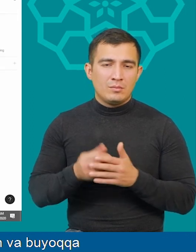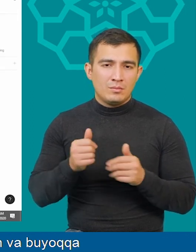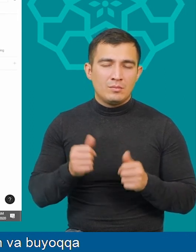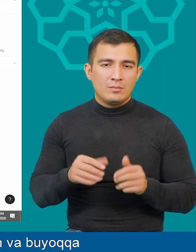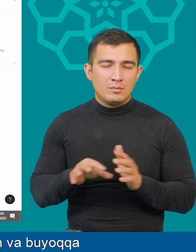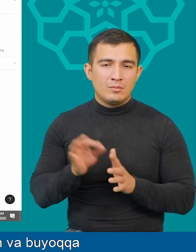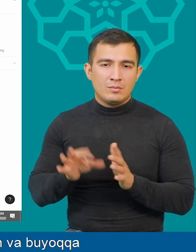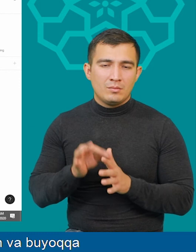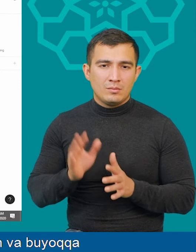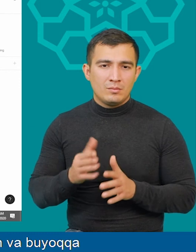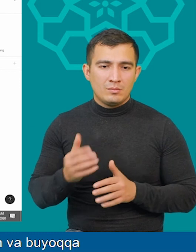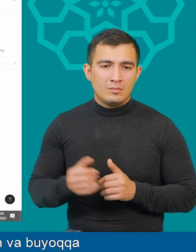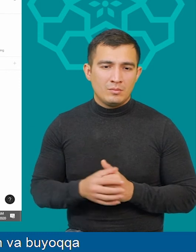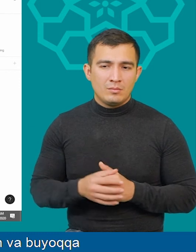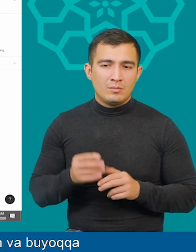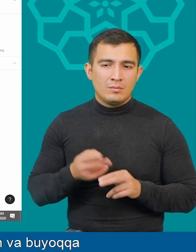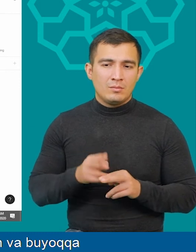tool tushirib olaman va bu yoqdan men